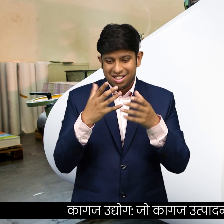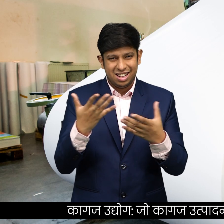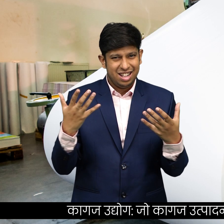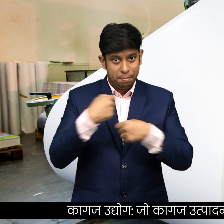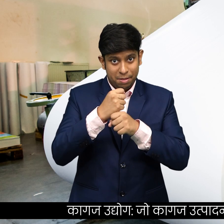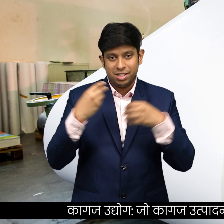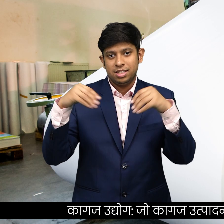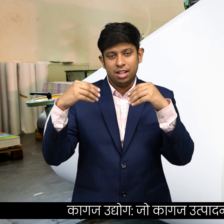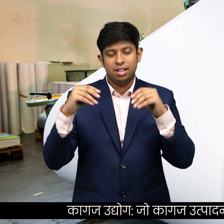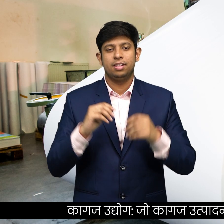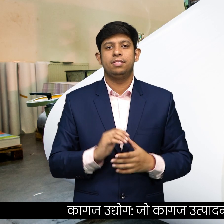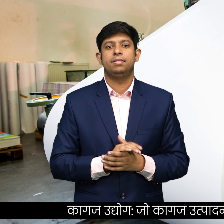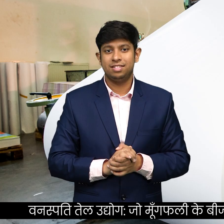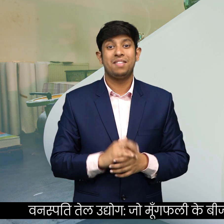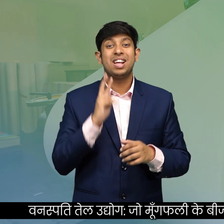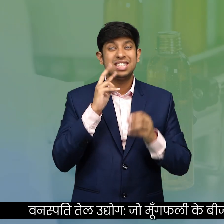उपयोग करते हैं।